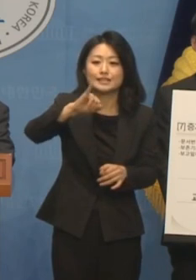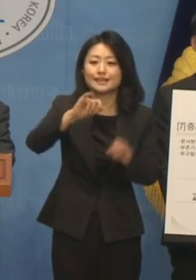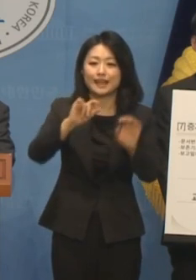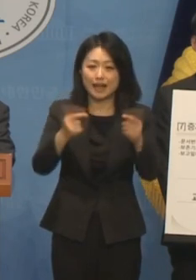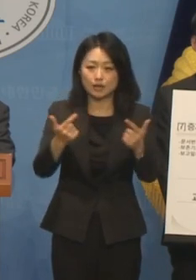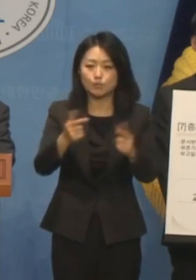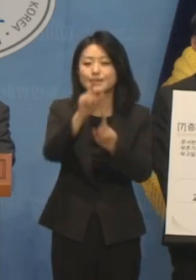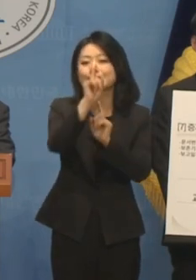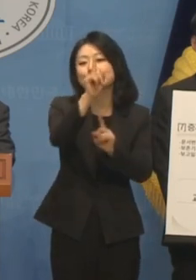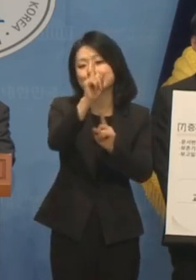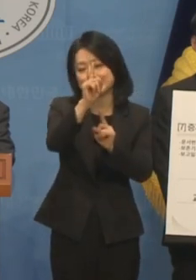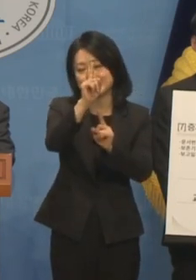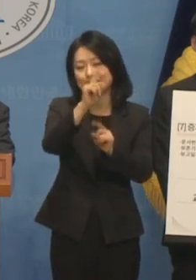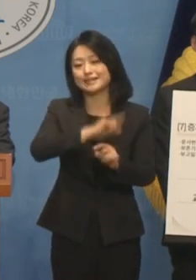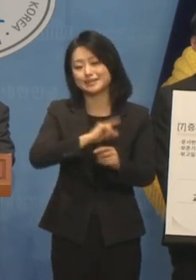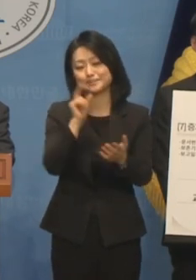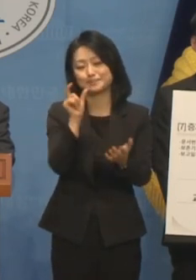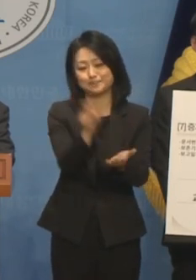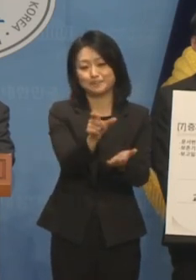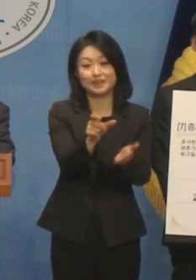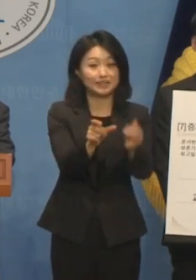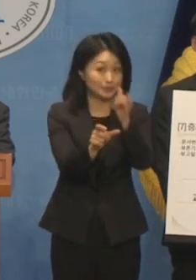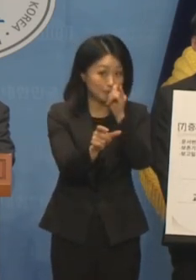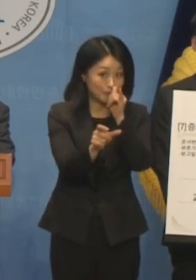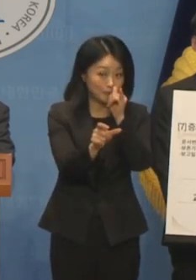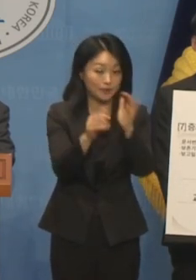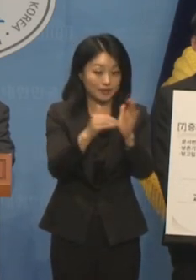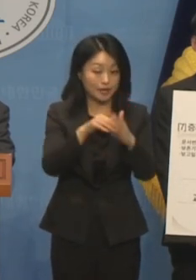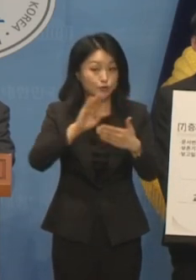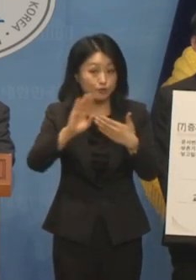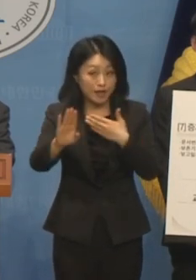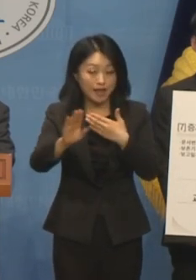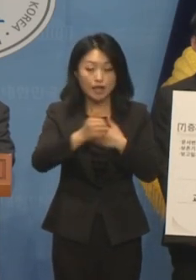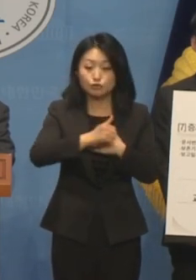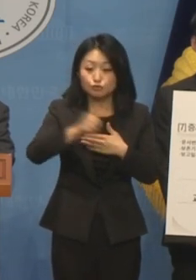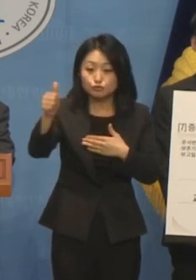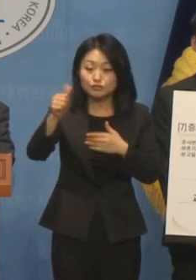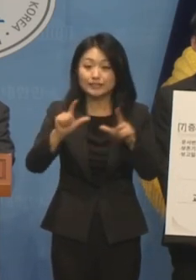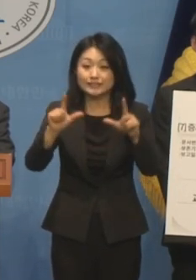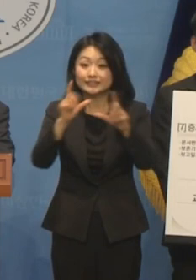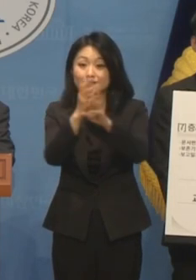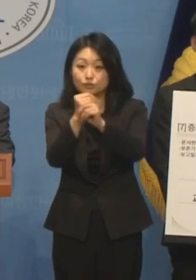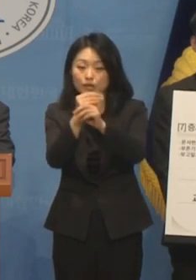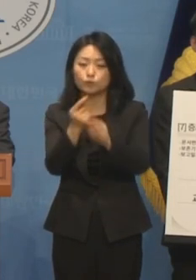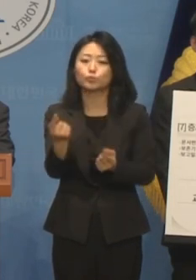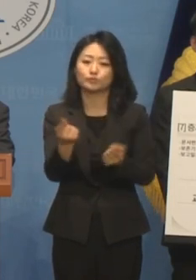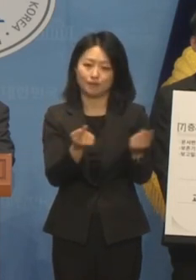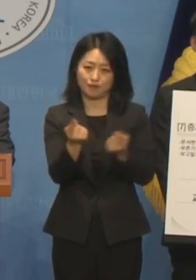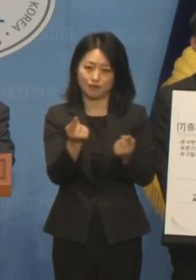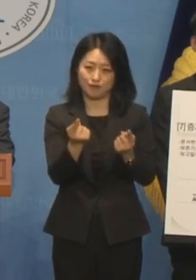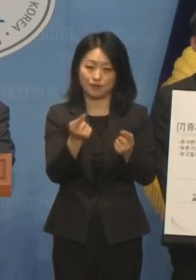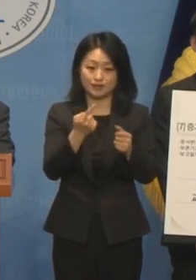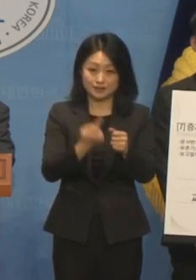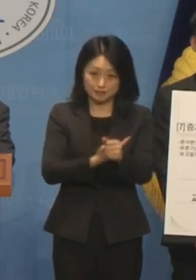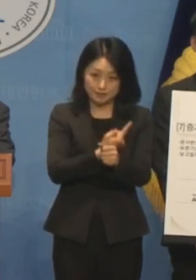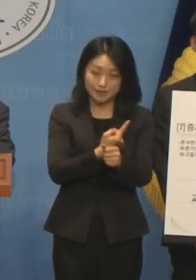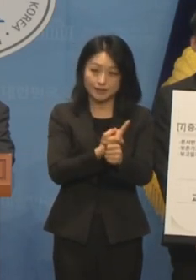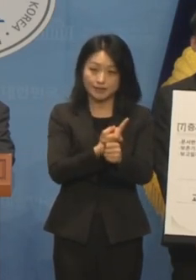이모 씨로 기록되어 있습니다. 이후 출장 일정이 조정됩니다. 이에